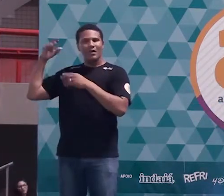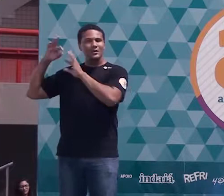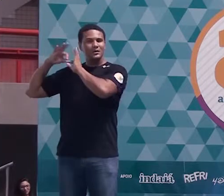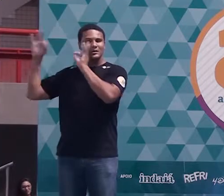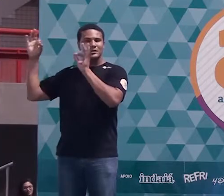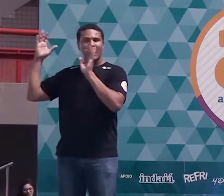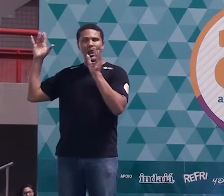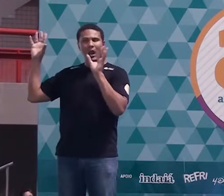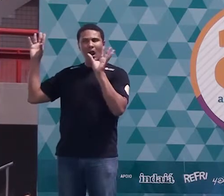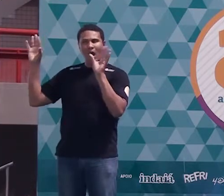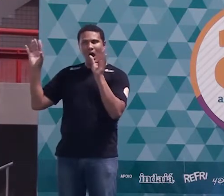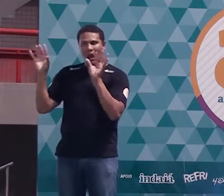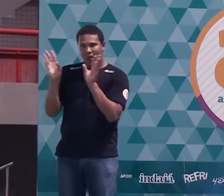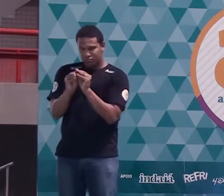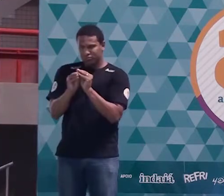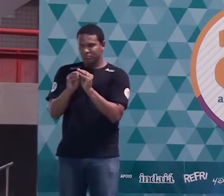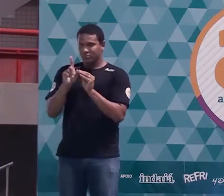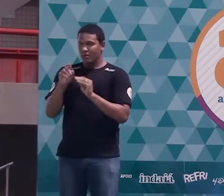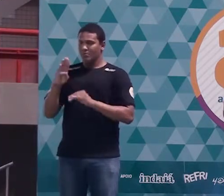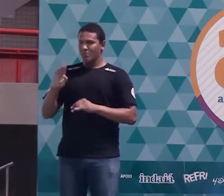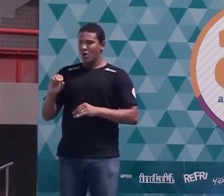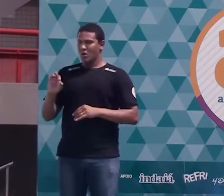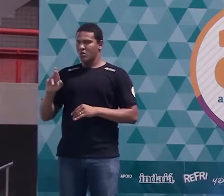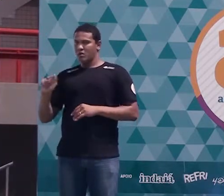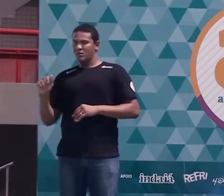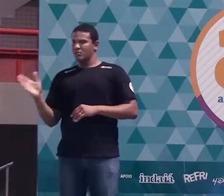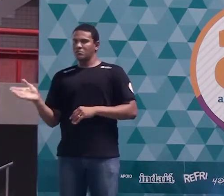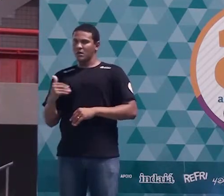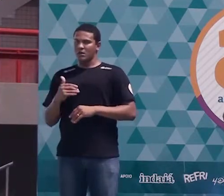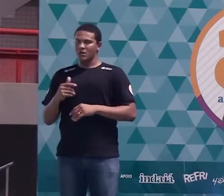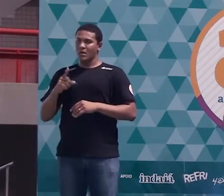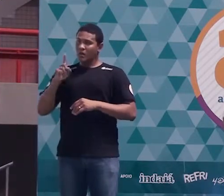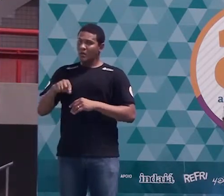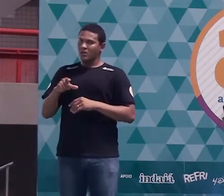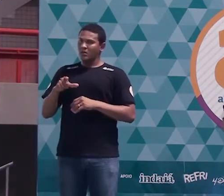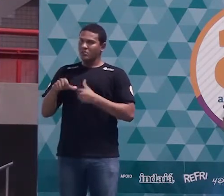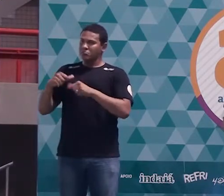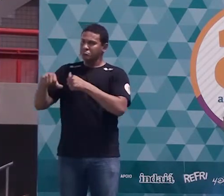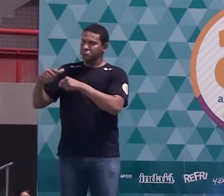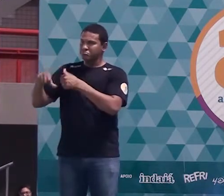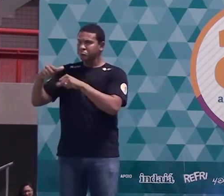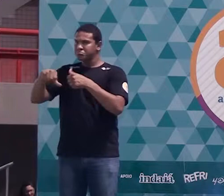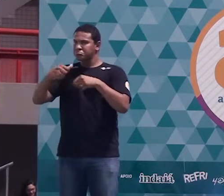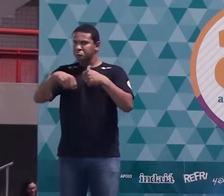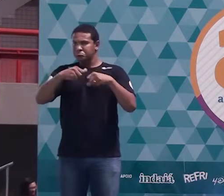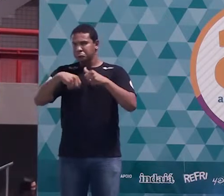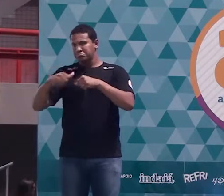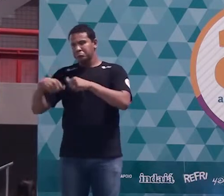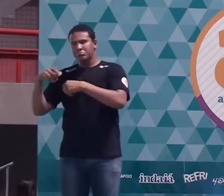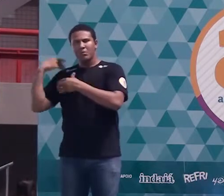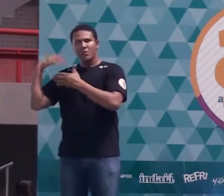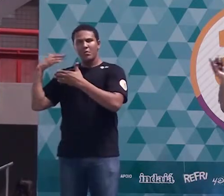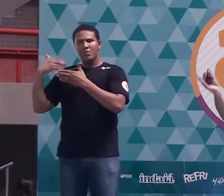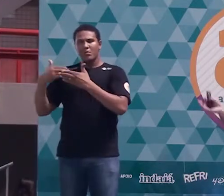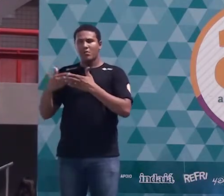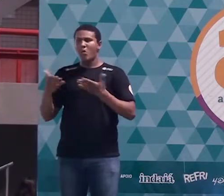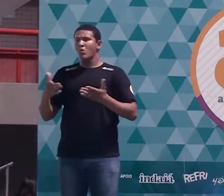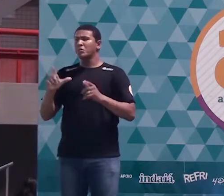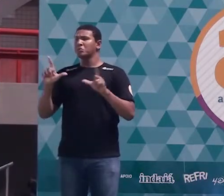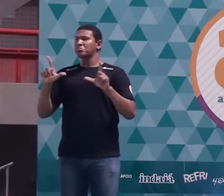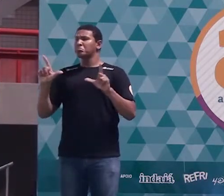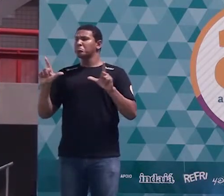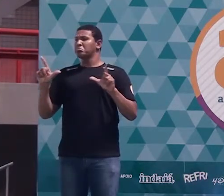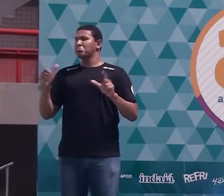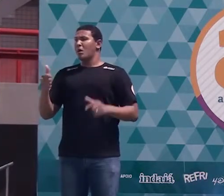se transformou em bora, as expressões vão mudando, as expressões vão evoluindo e, por exemplo, hoje todo mundo diz TV a